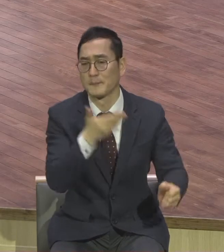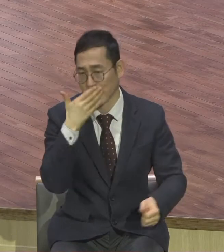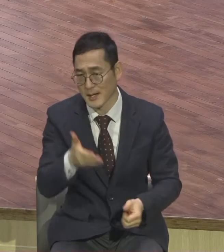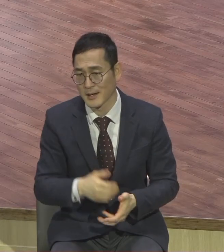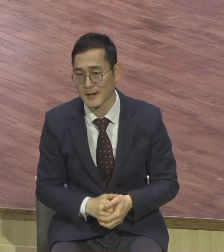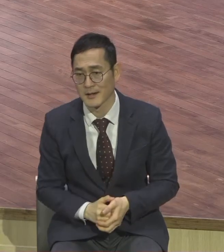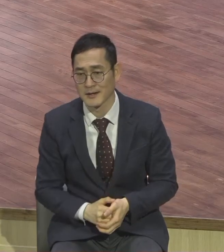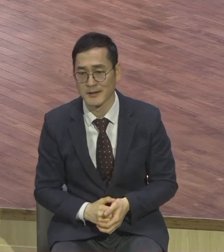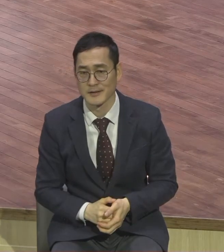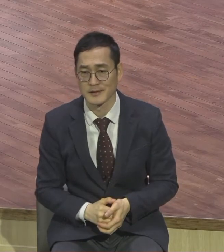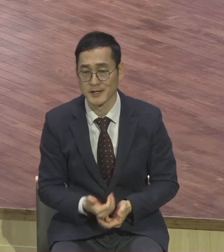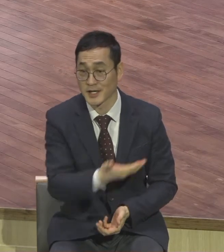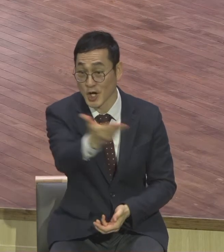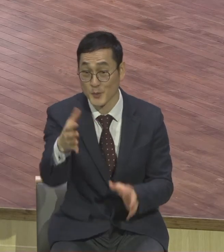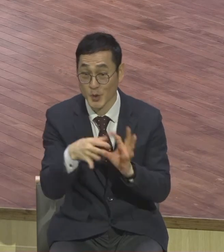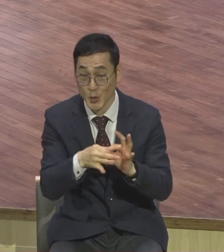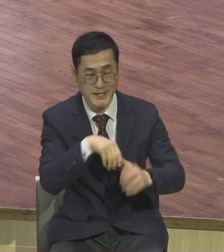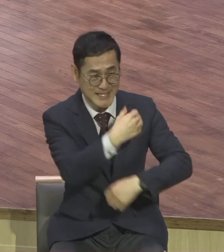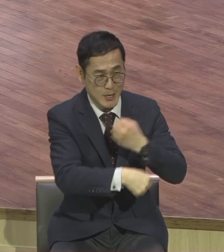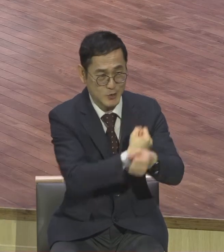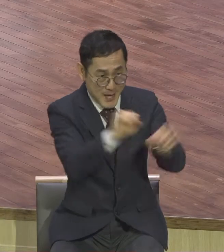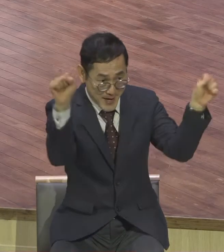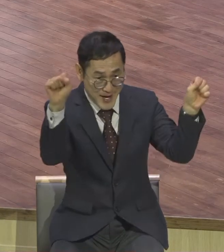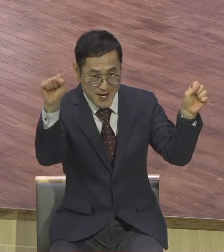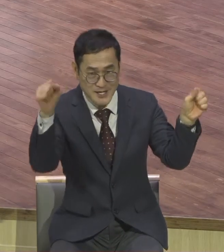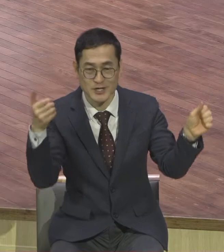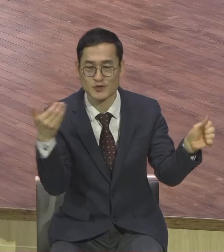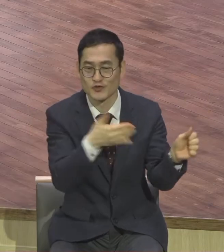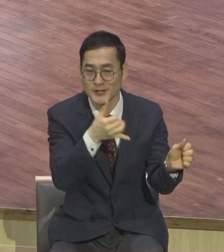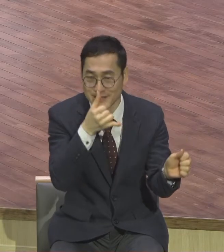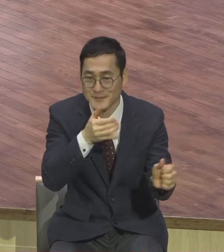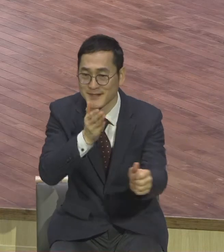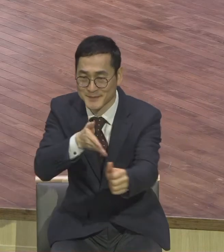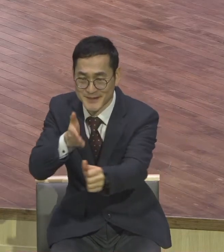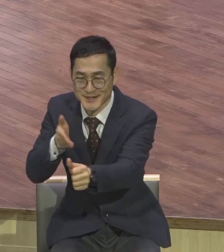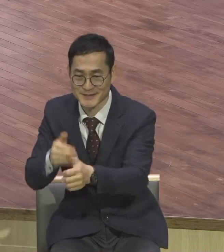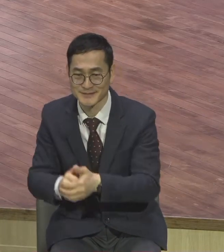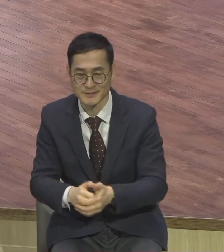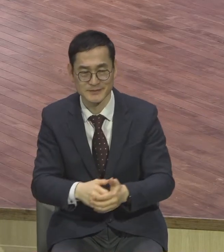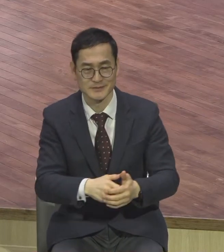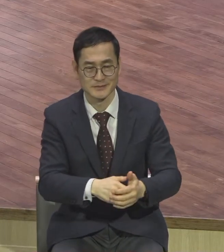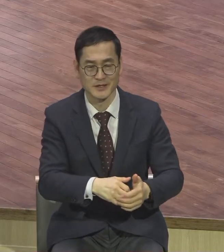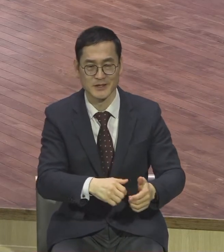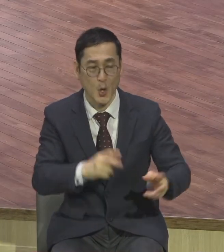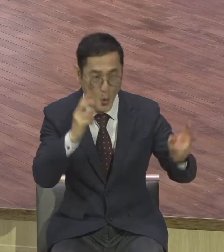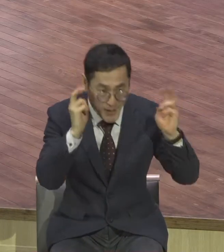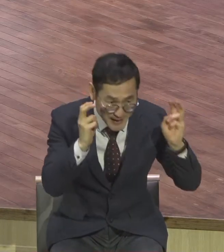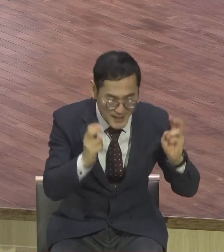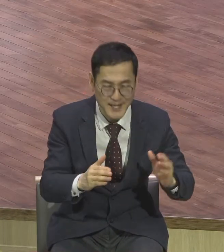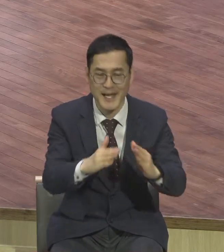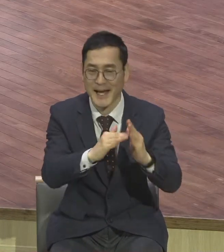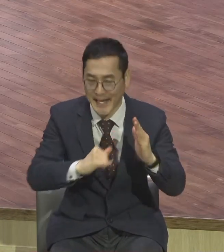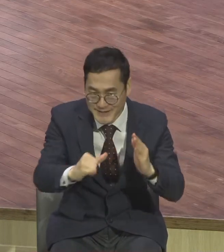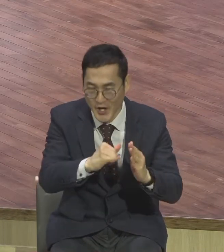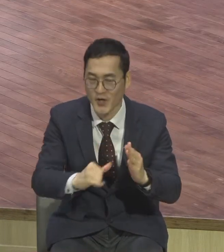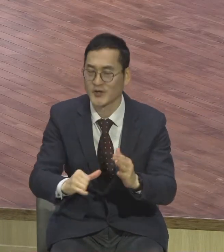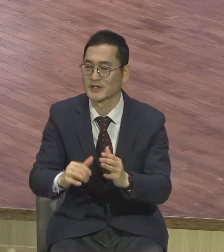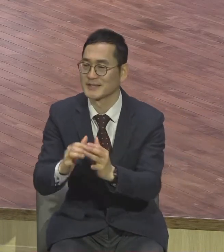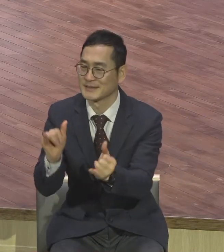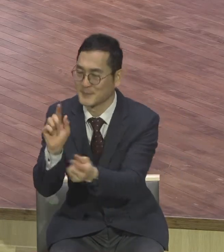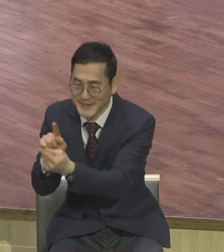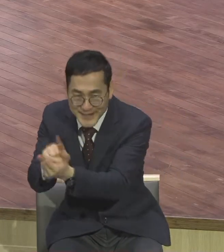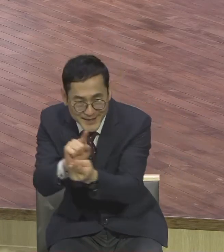여러분을 통해 참된 자유가 임하길 바랍니다. 여러분 가는 직장 여러분 다 사는 가정 여러분 만나는 사람